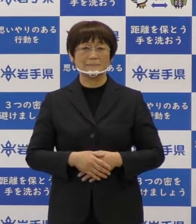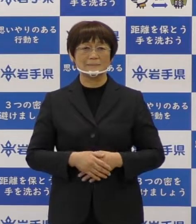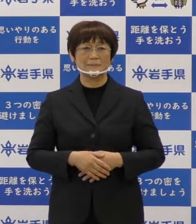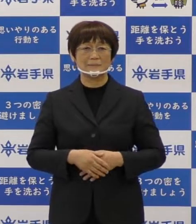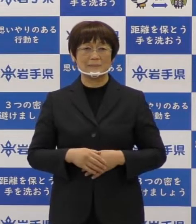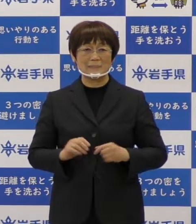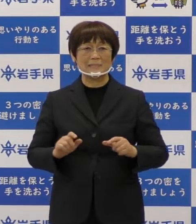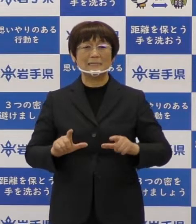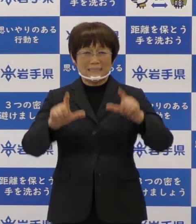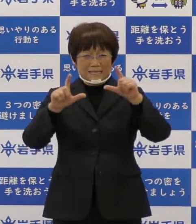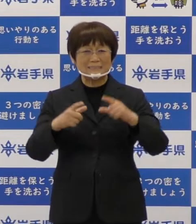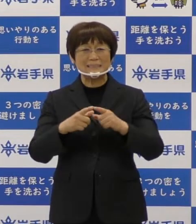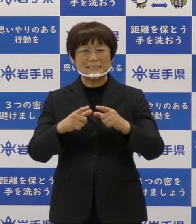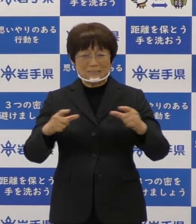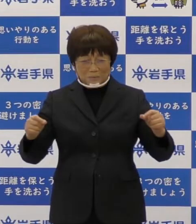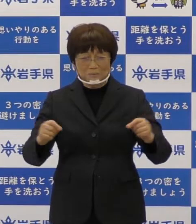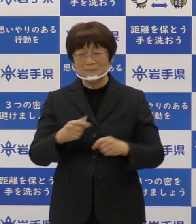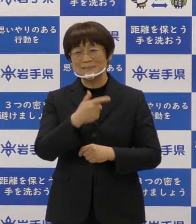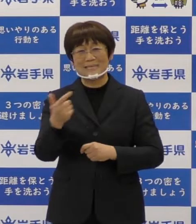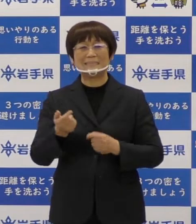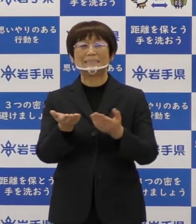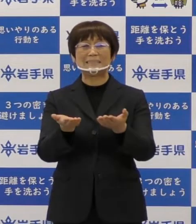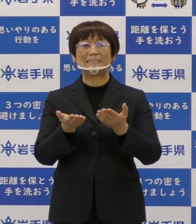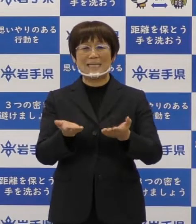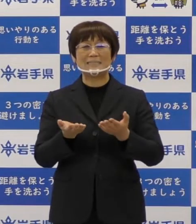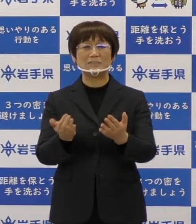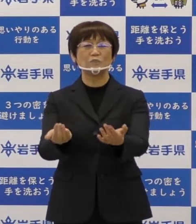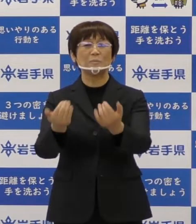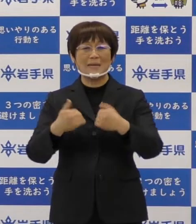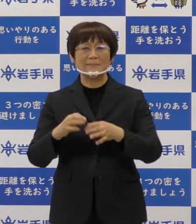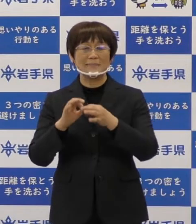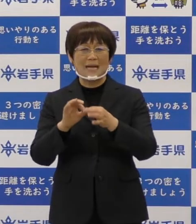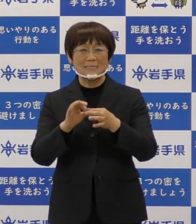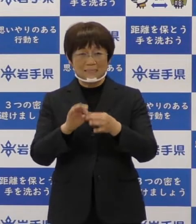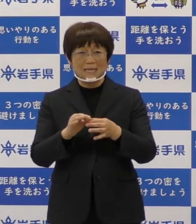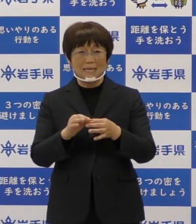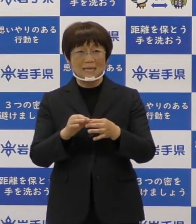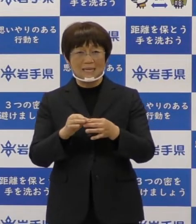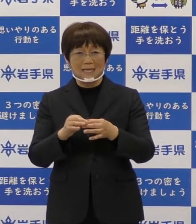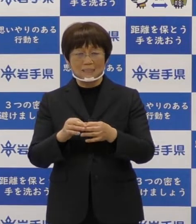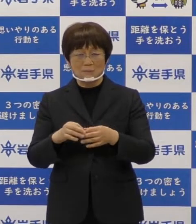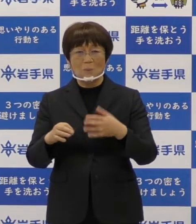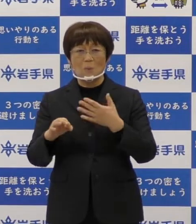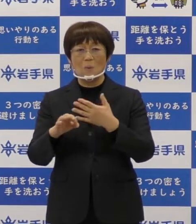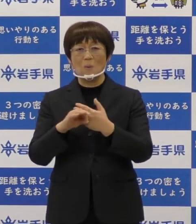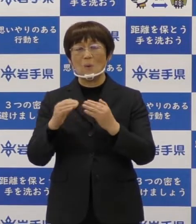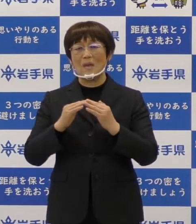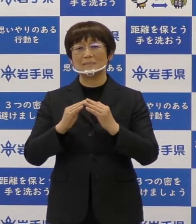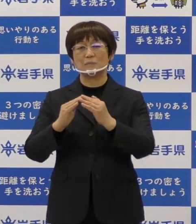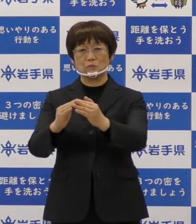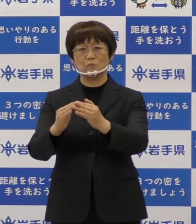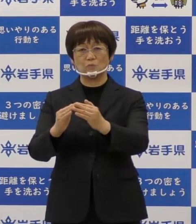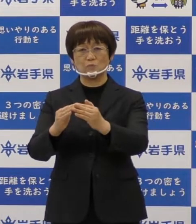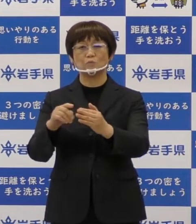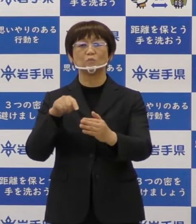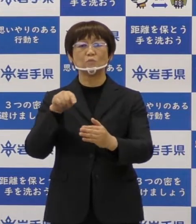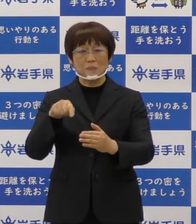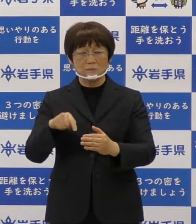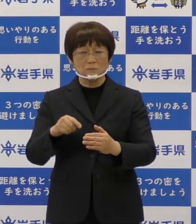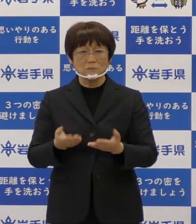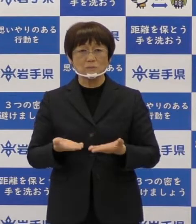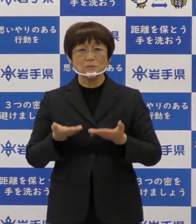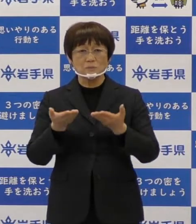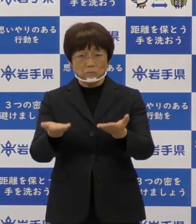東日本大震災津波関係の応急仮設住宅の供与の終了について